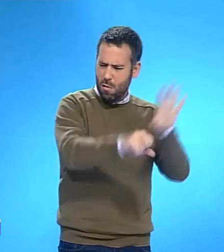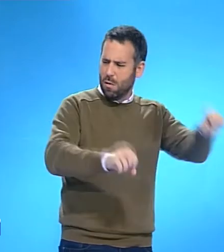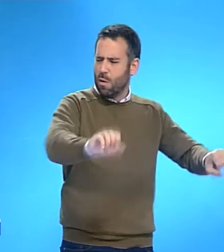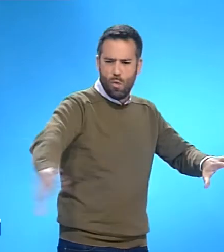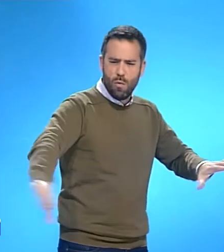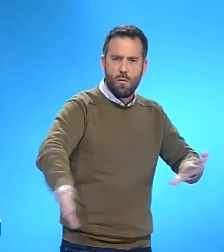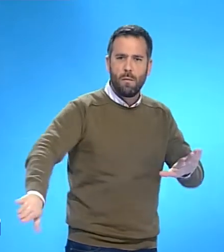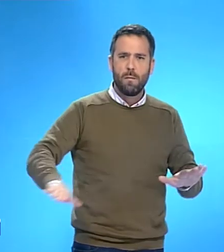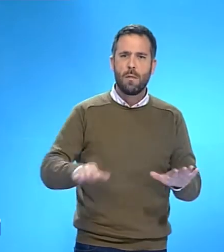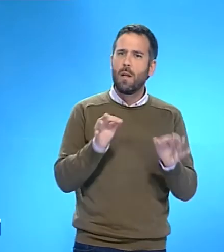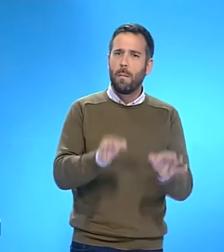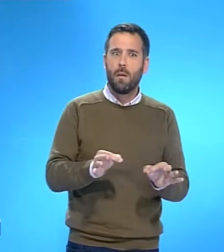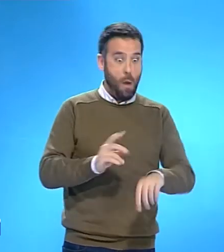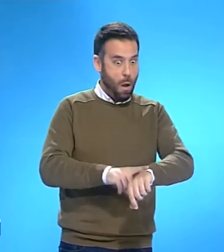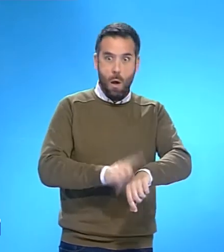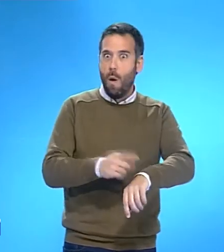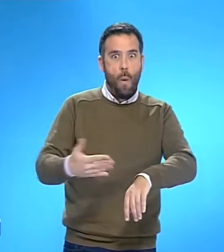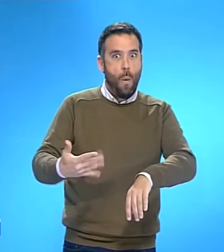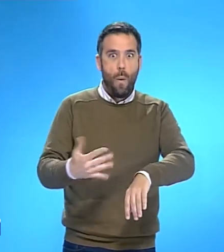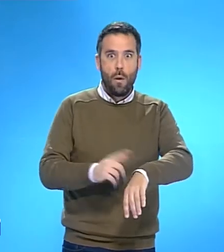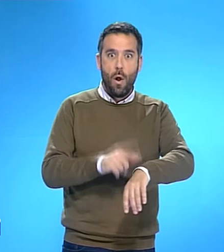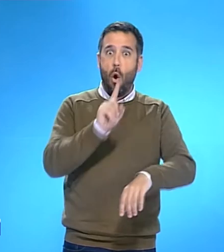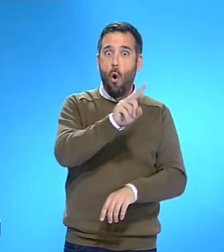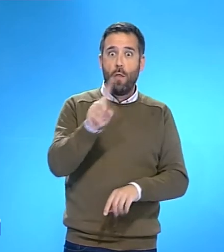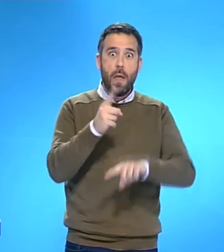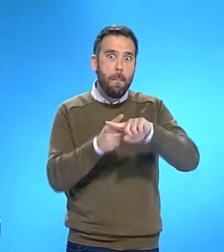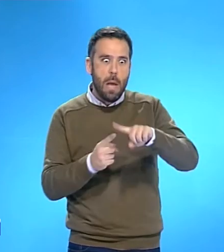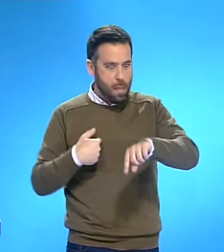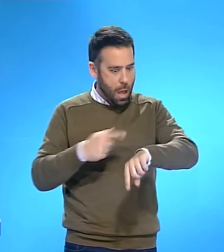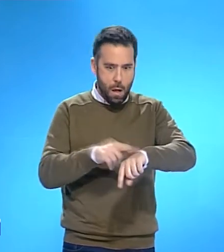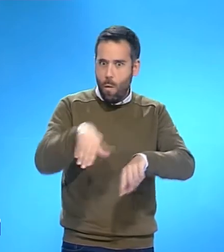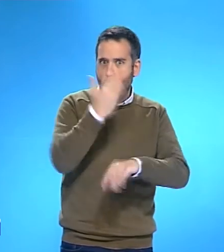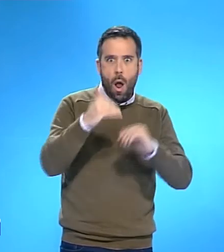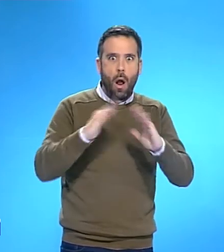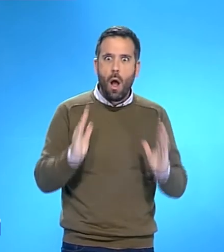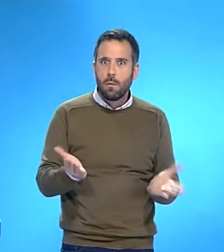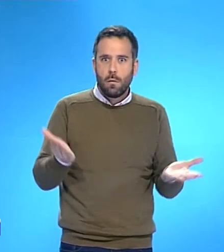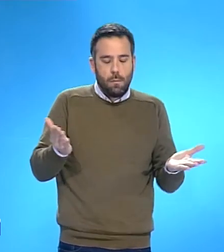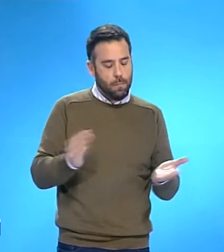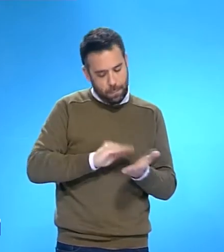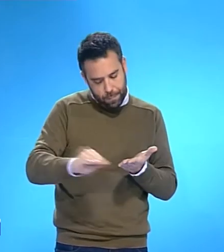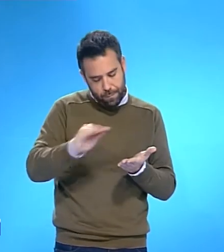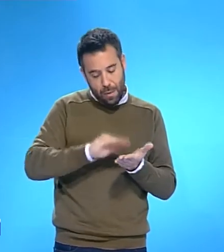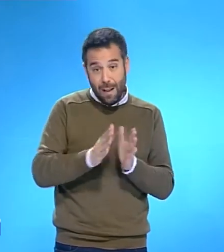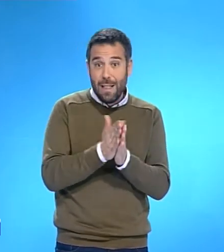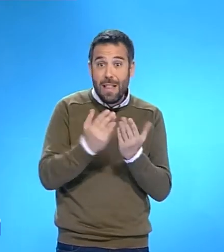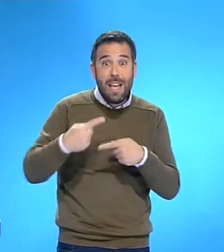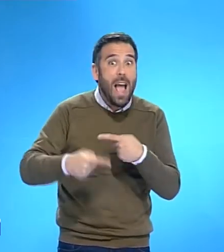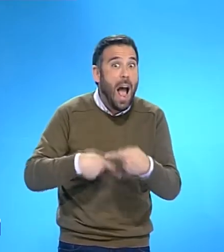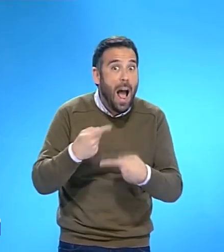sus cosas y que se las rompiera. ¡Oh! El tiempo vuela. Ya son las 11:30 y debería estar en casa. Así